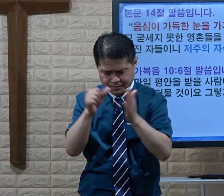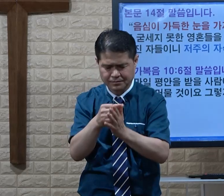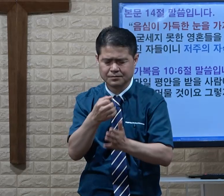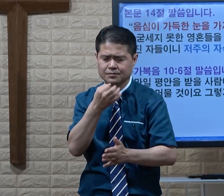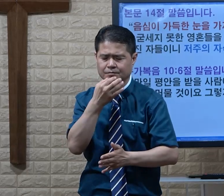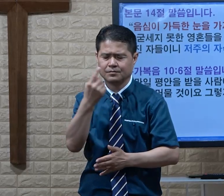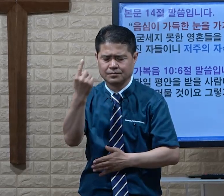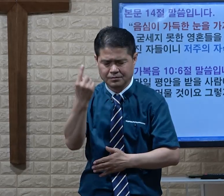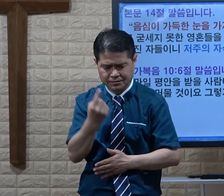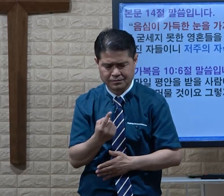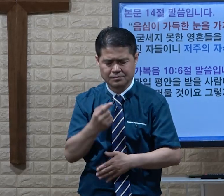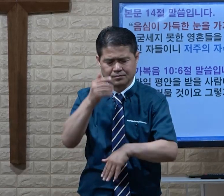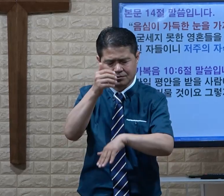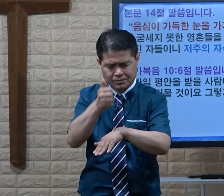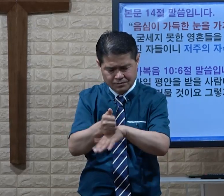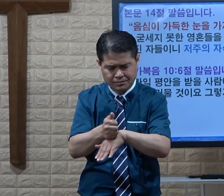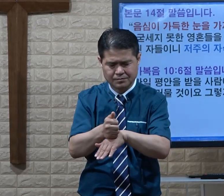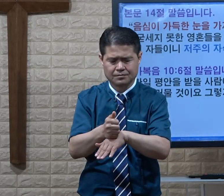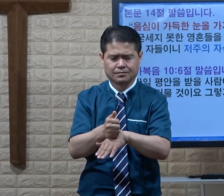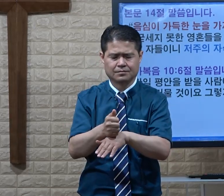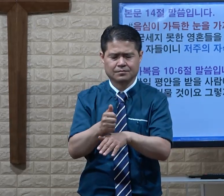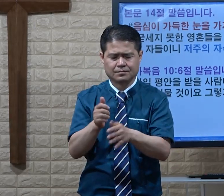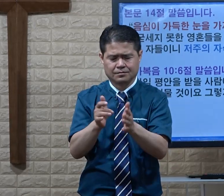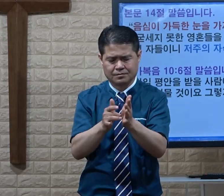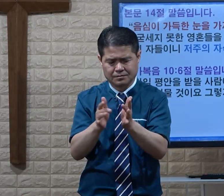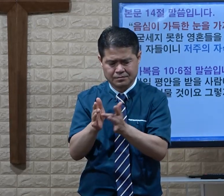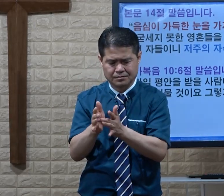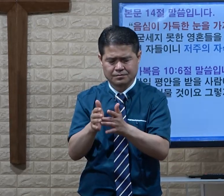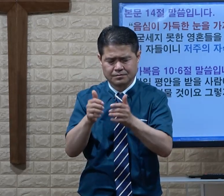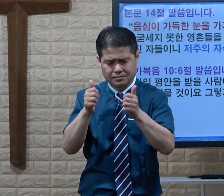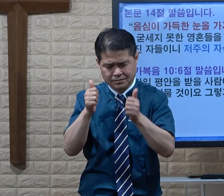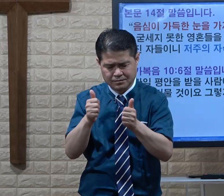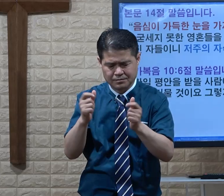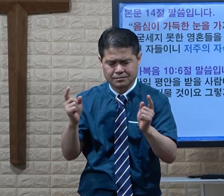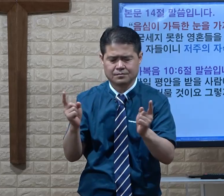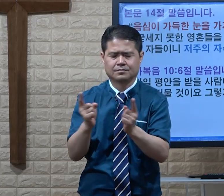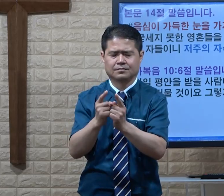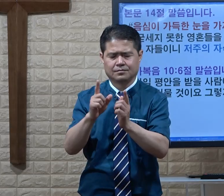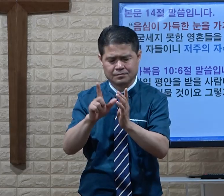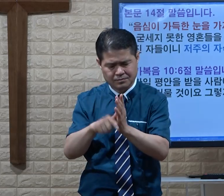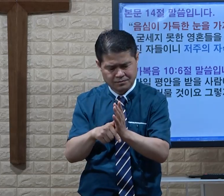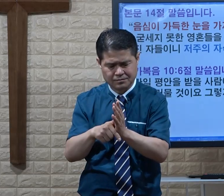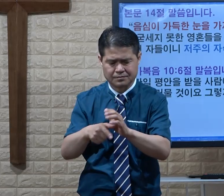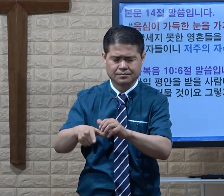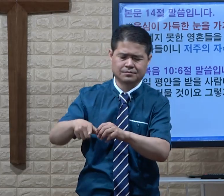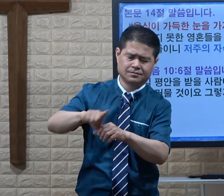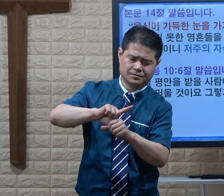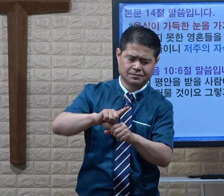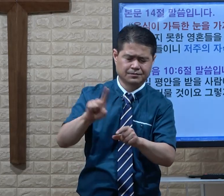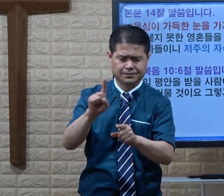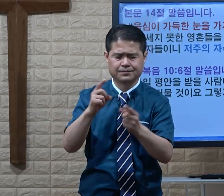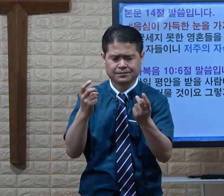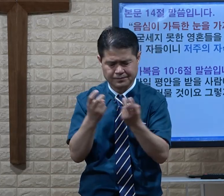고난을 받는 그런 불행 가운데서도 주님 심판이 있을 줄 압니다.